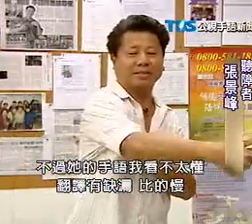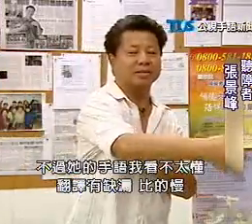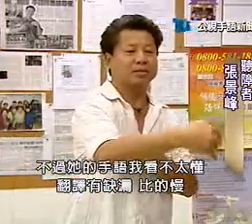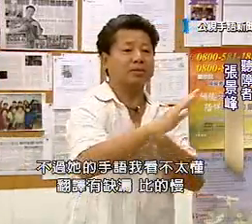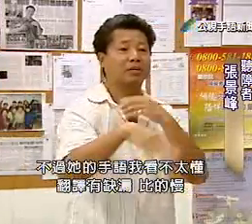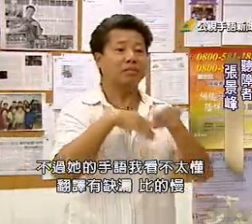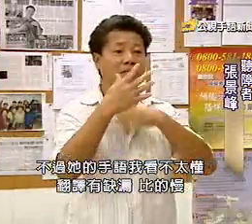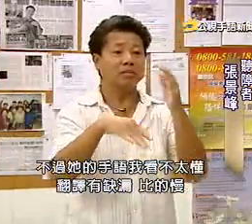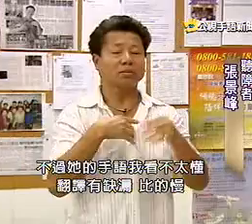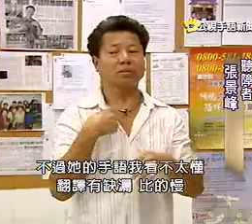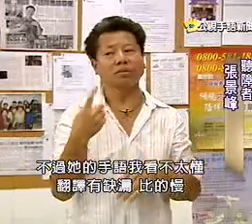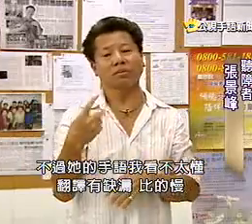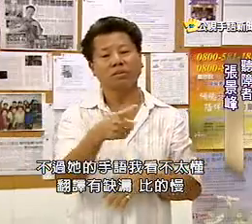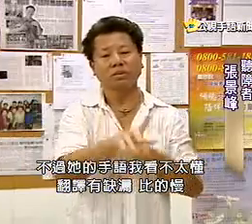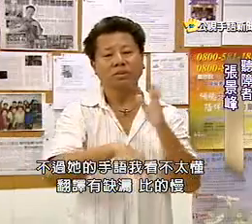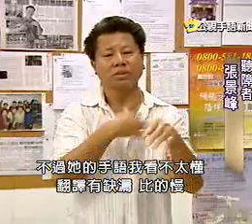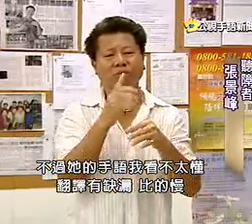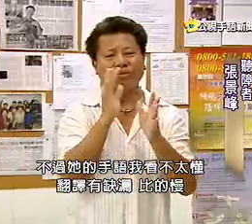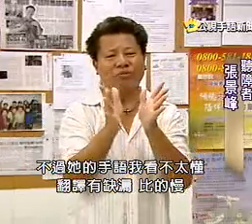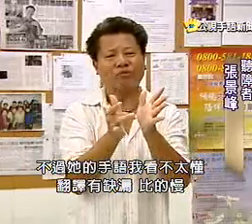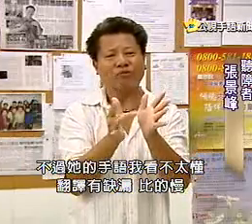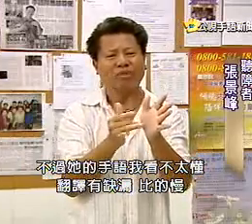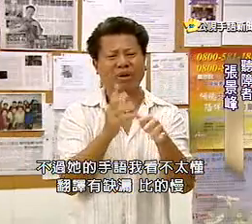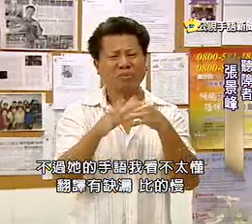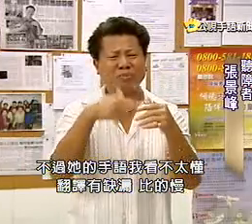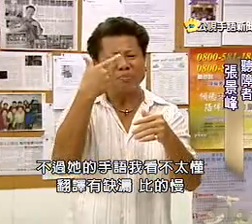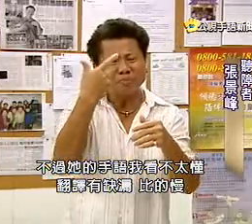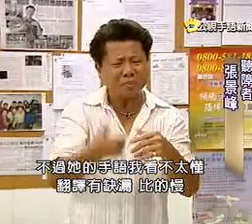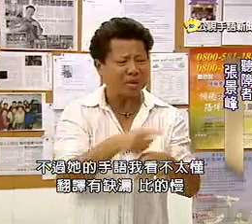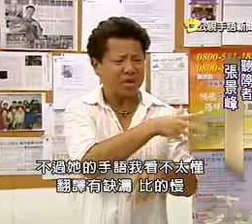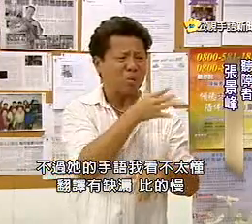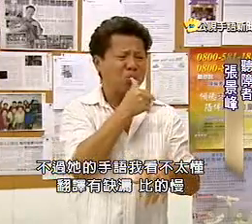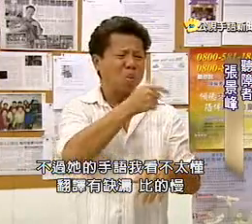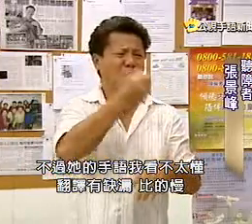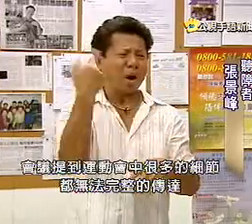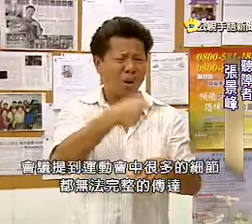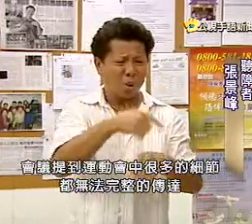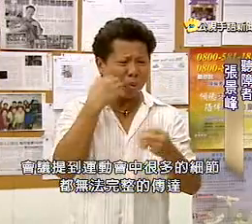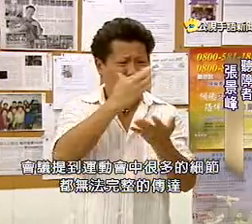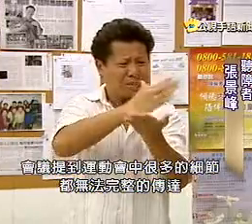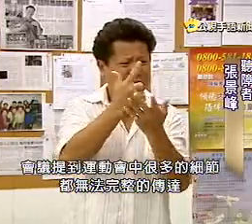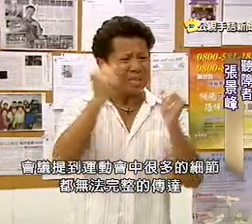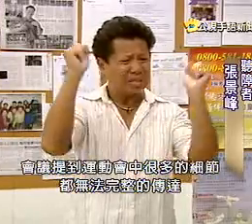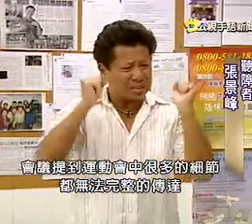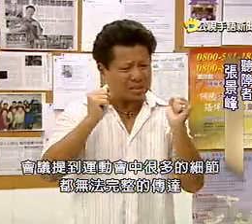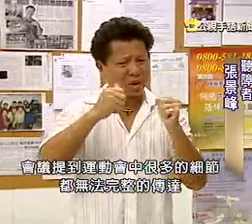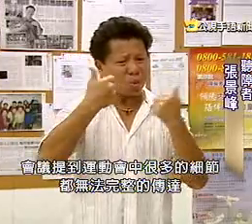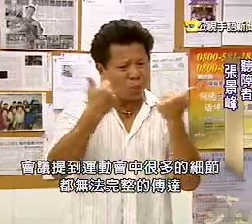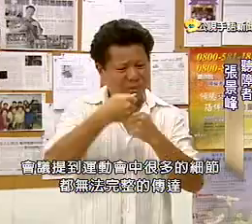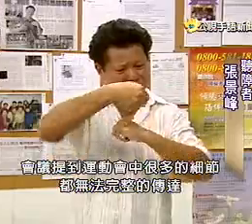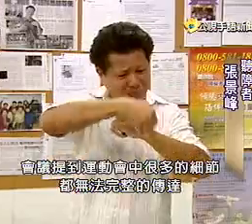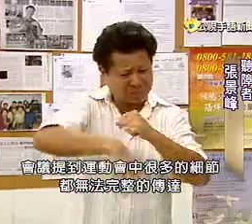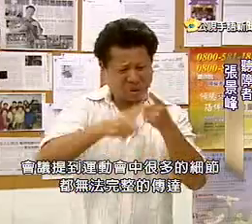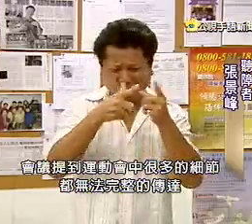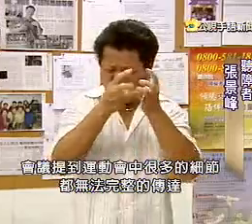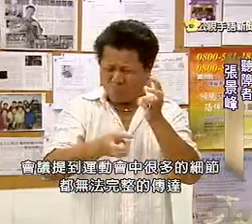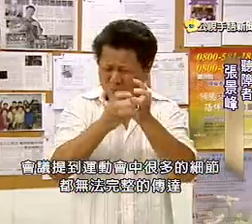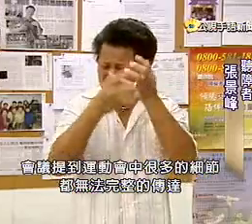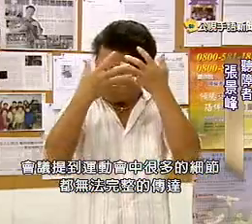语我看不太懂，翻译有缺漏，比得慢。会议提到运动会中很多的细节都无法完整的